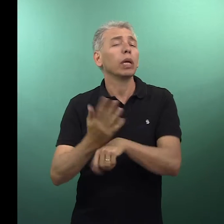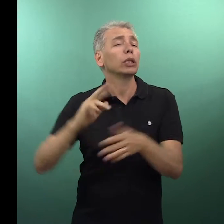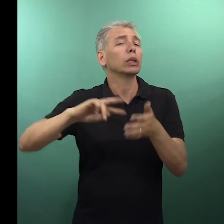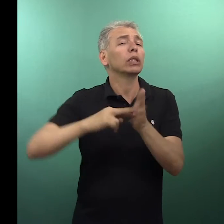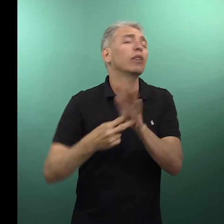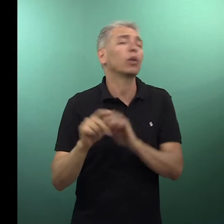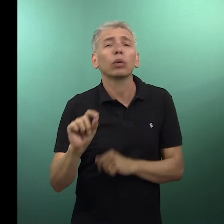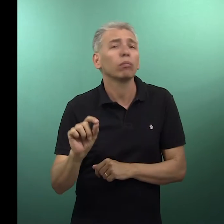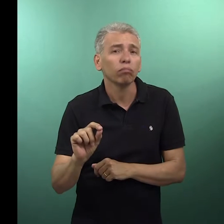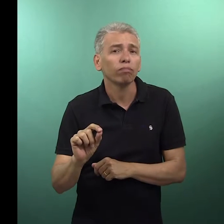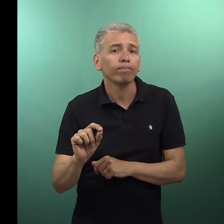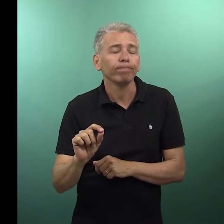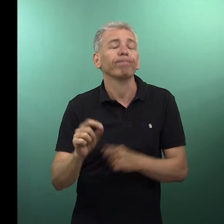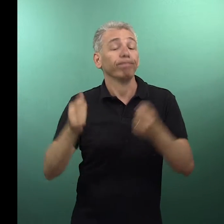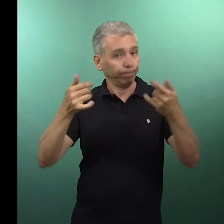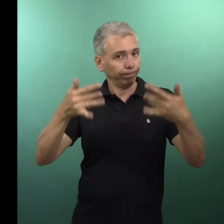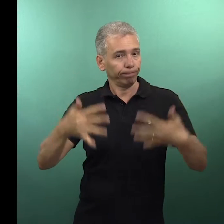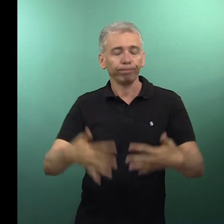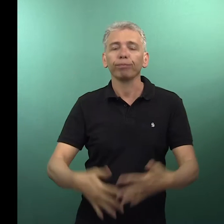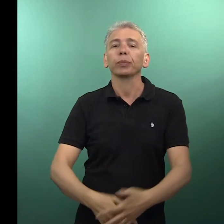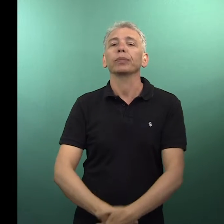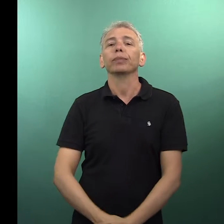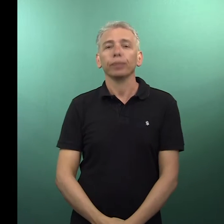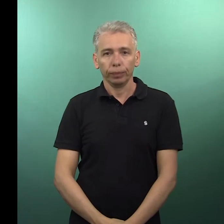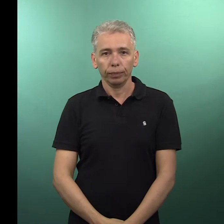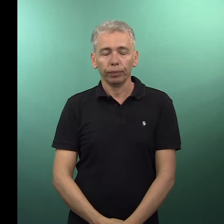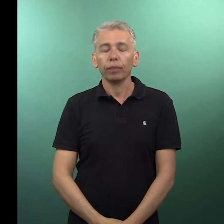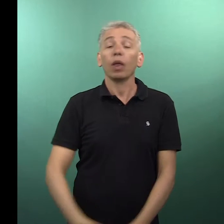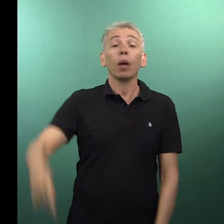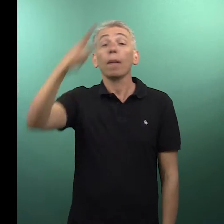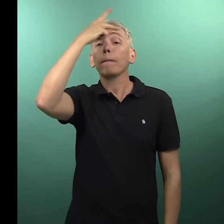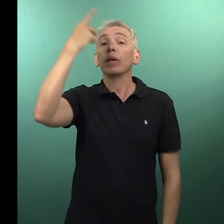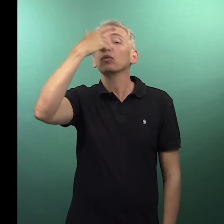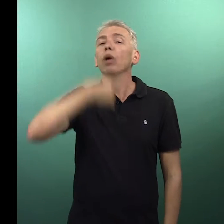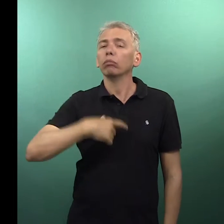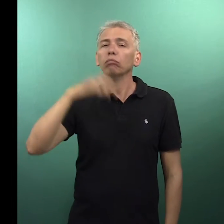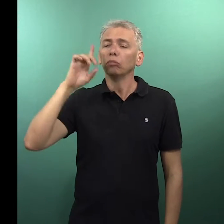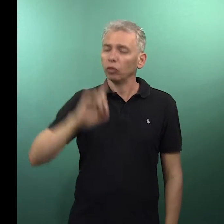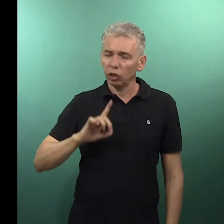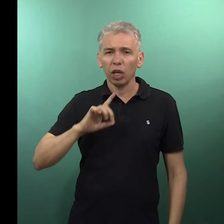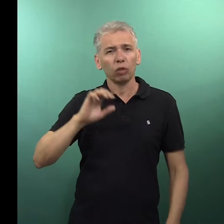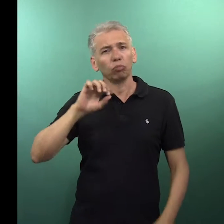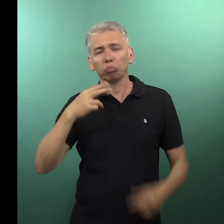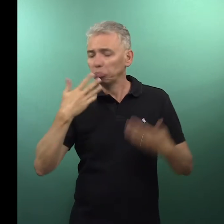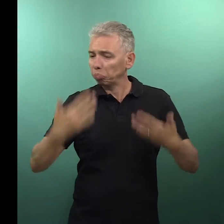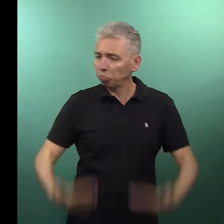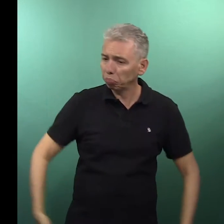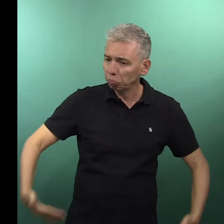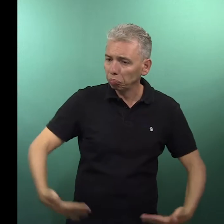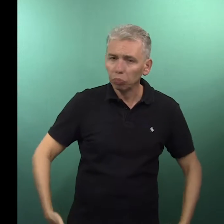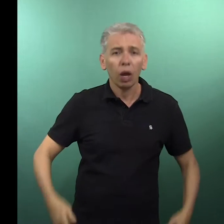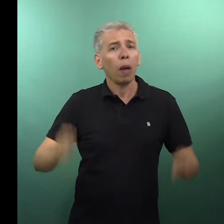transportes informação e comunicação inclusive seus sistemas e tecnologias bem como de